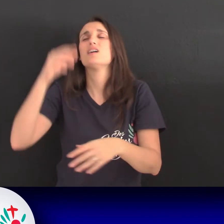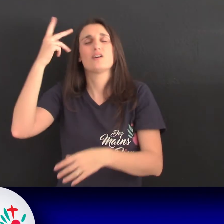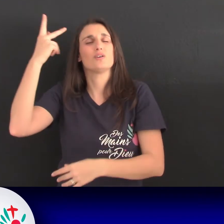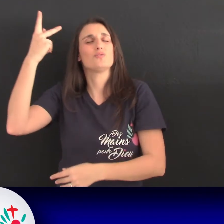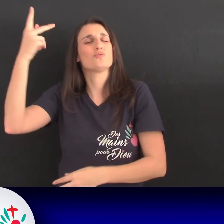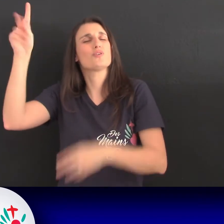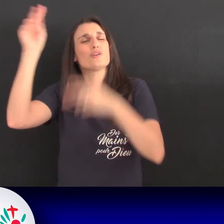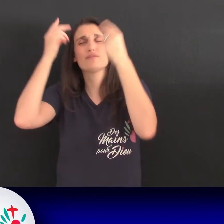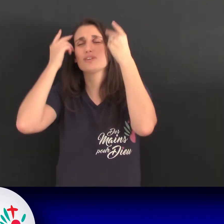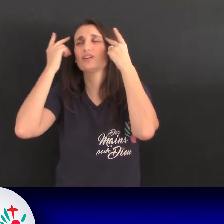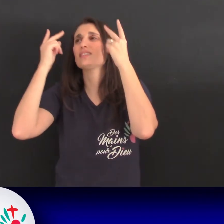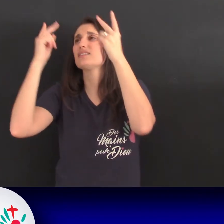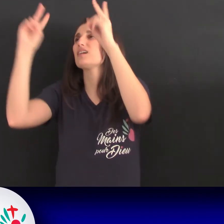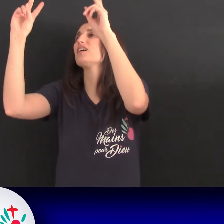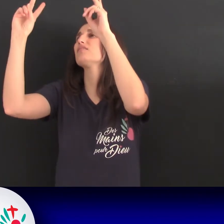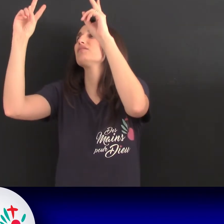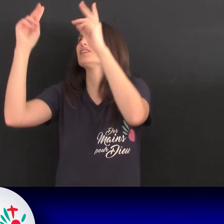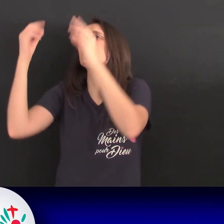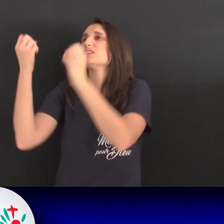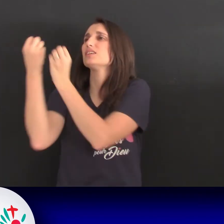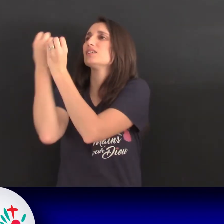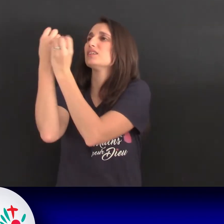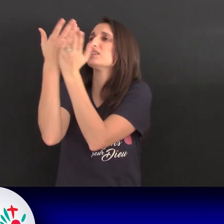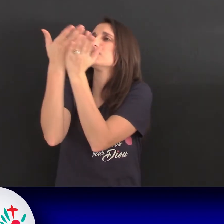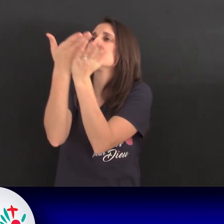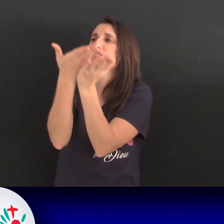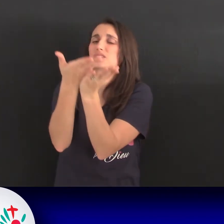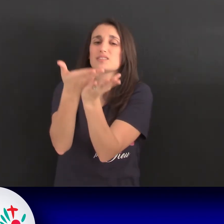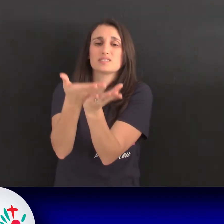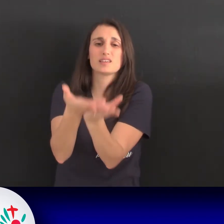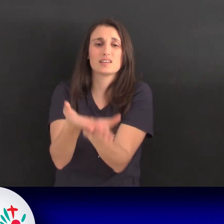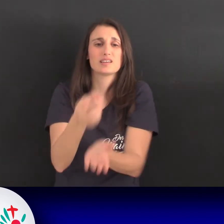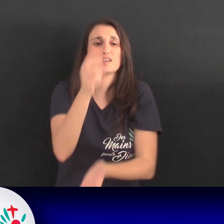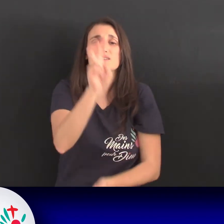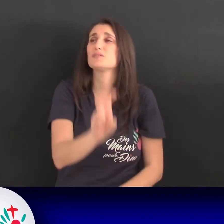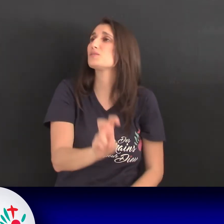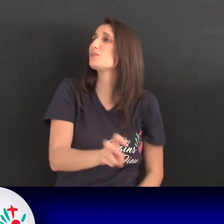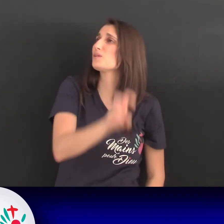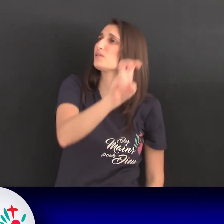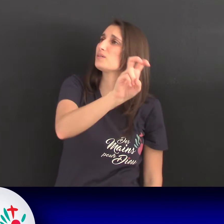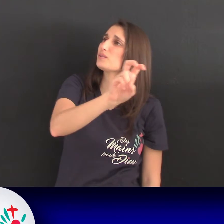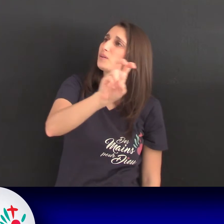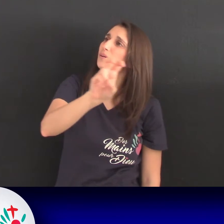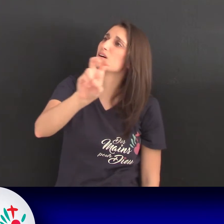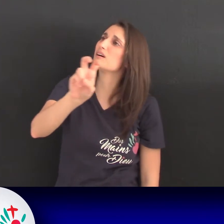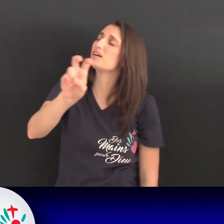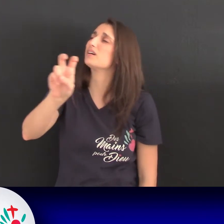donner en offrant ta vie sur cette